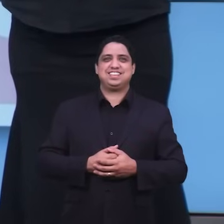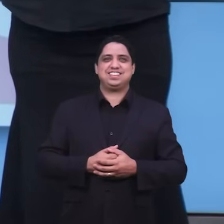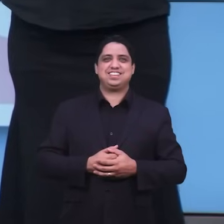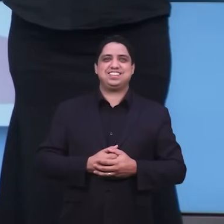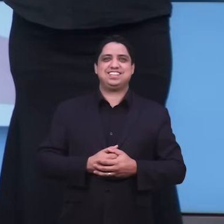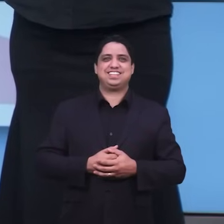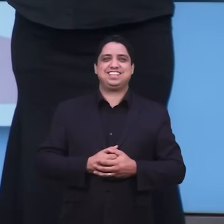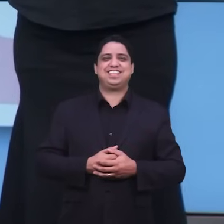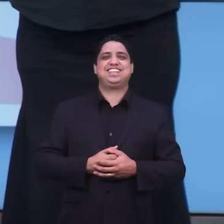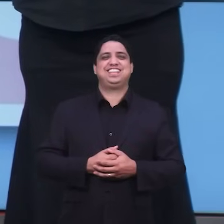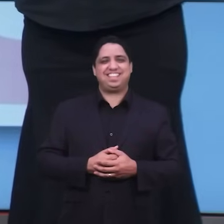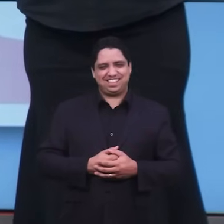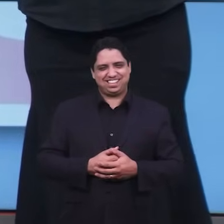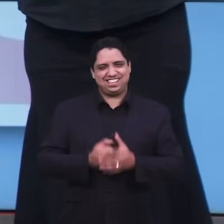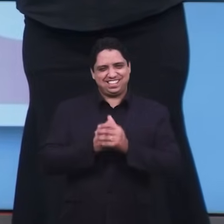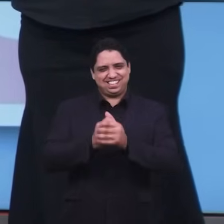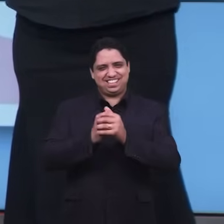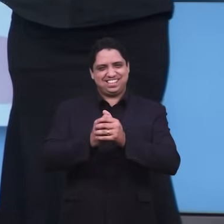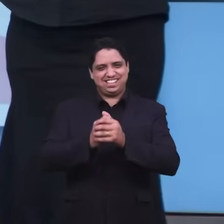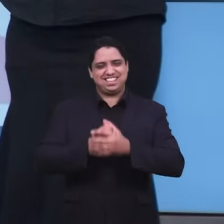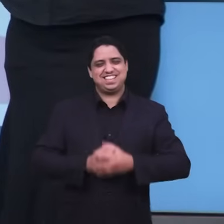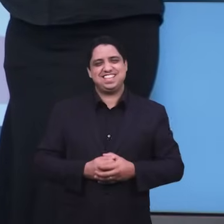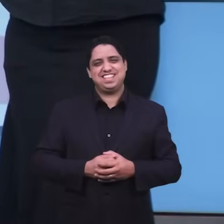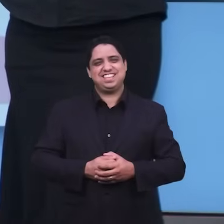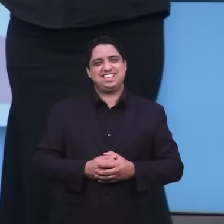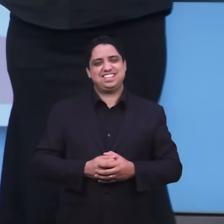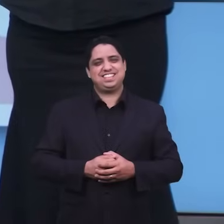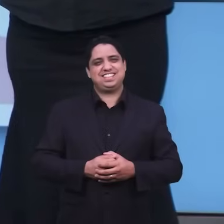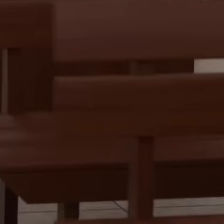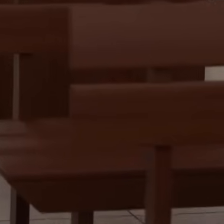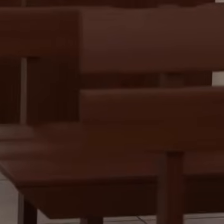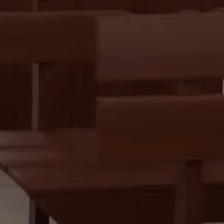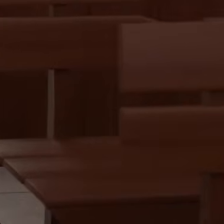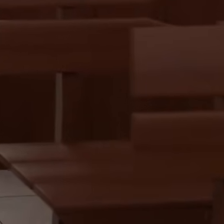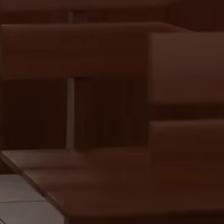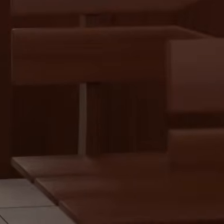do Senhor. Amém. Amém.